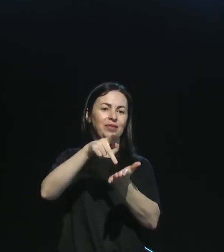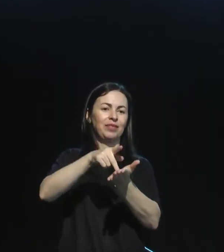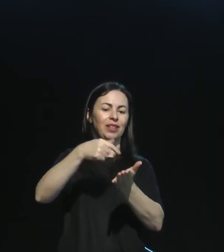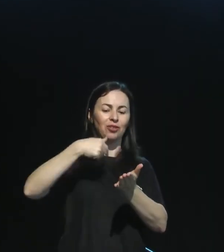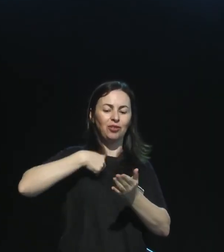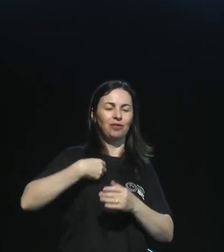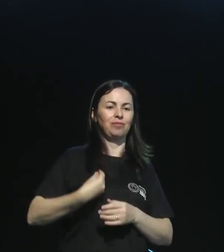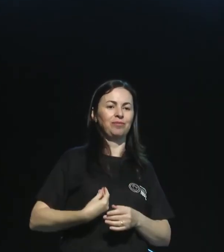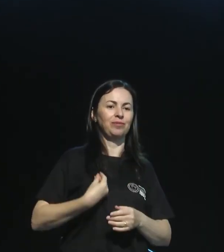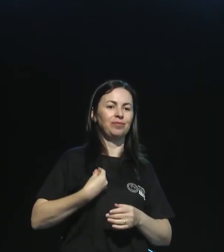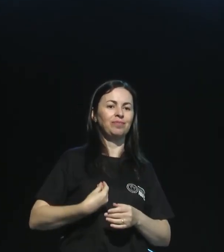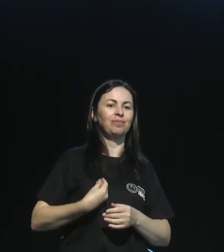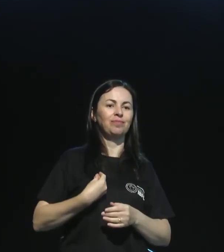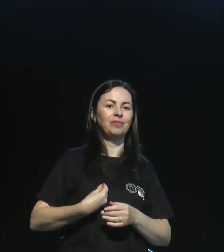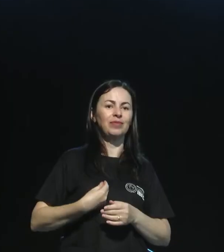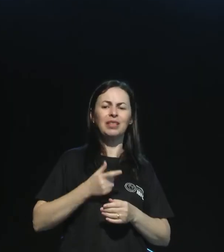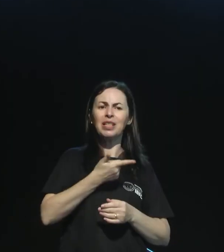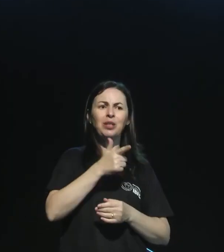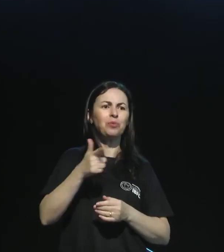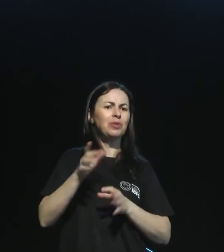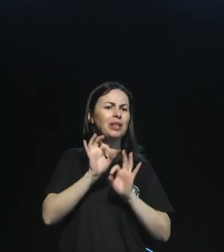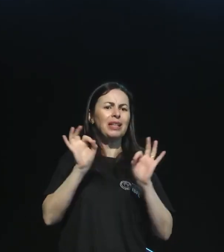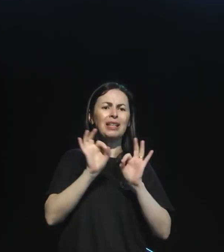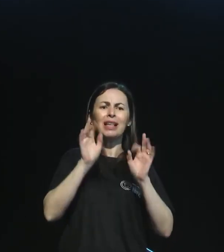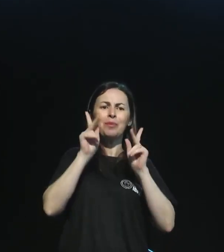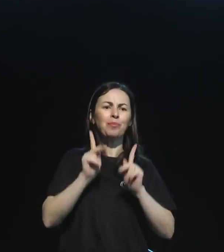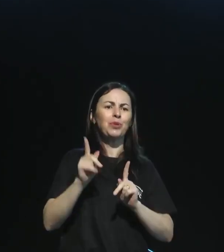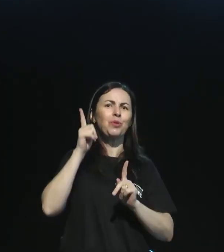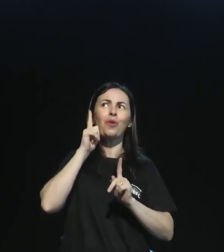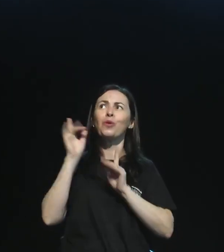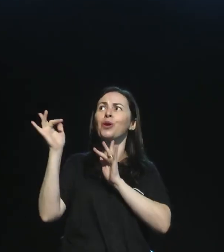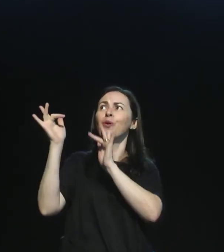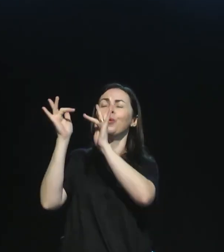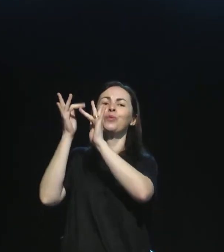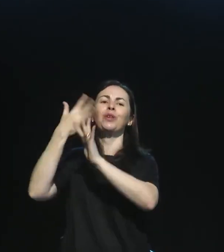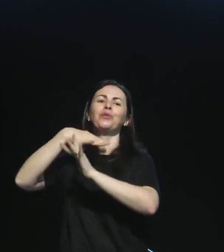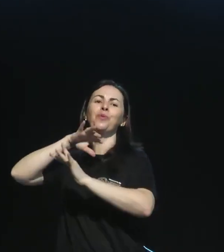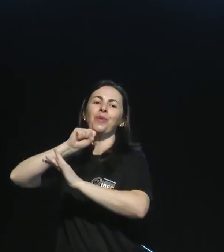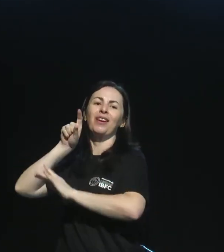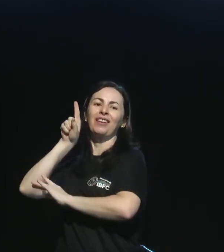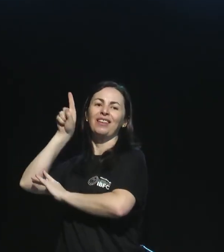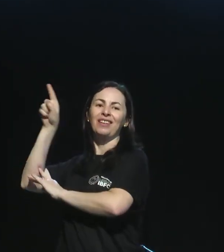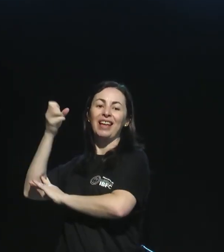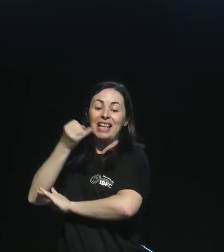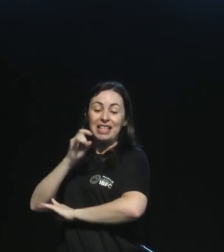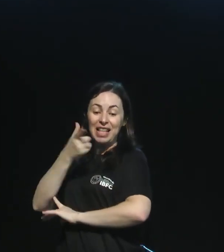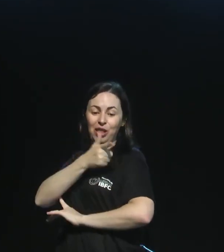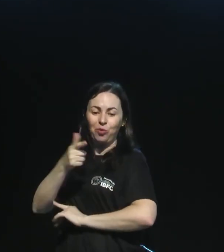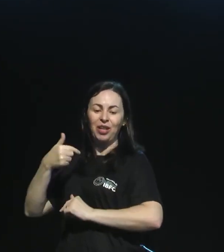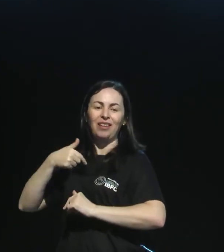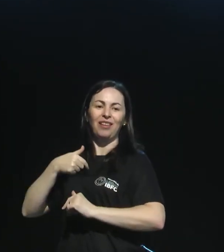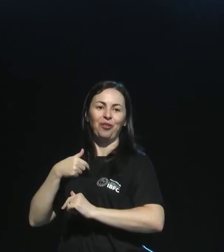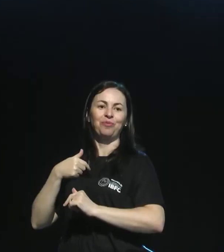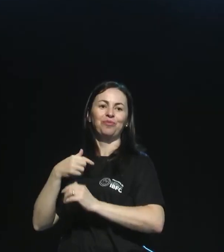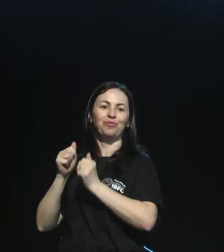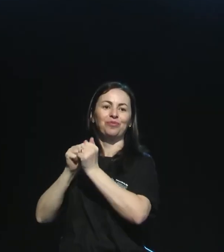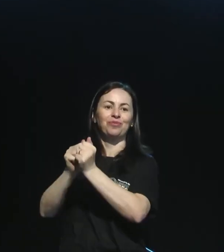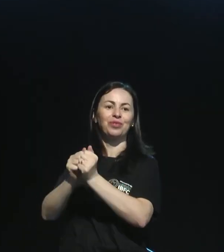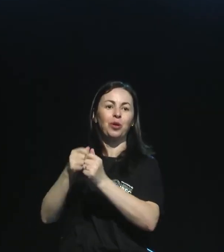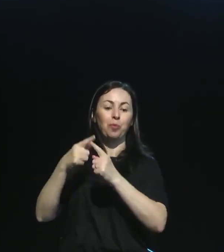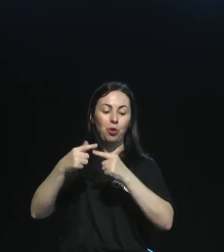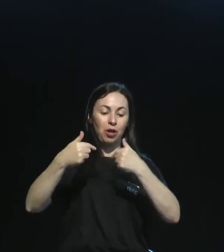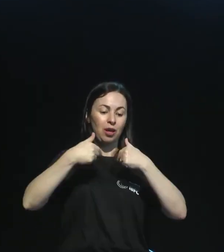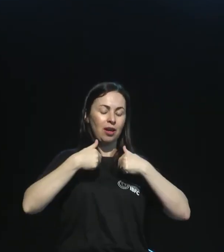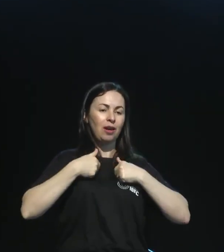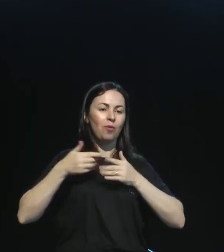vida. Ninguém vai ao Pai senão por mim. Eu sou o caminho, a verdade